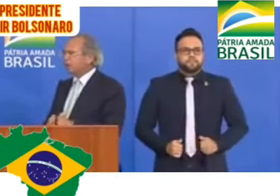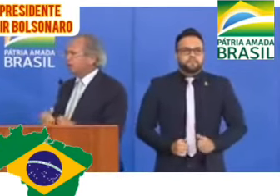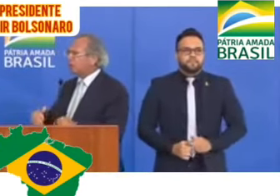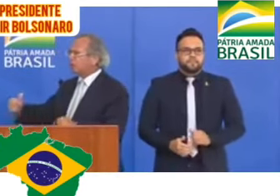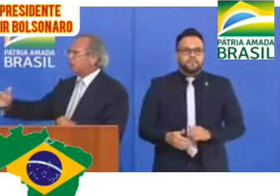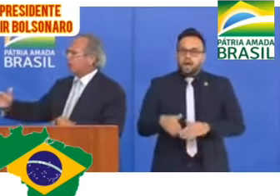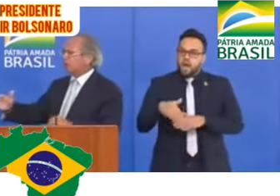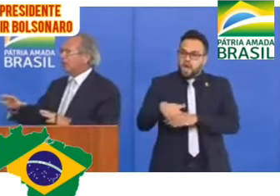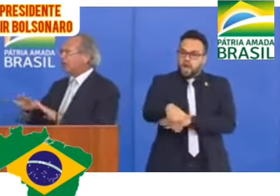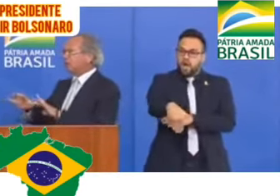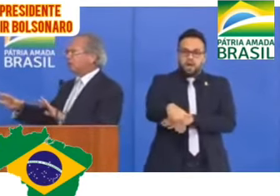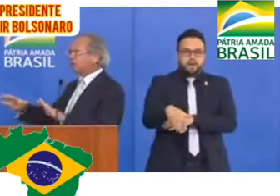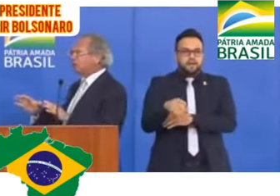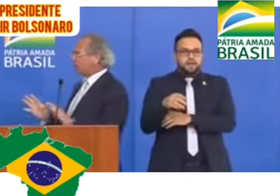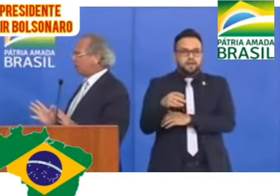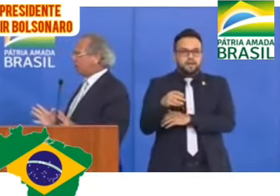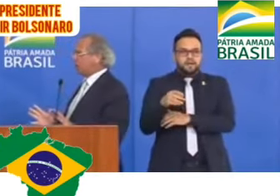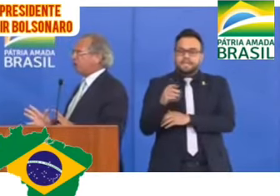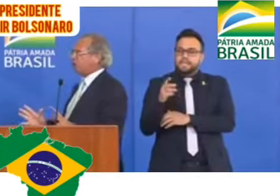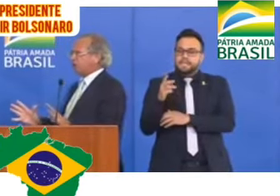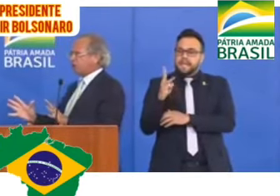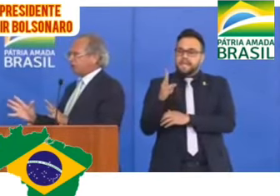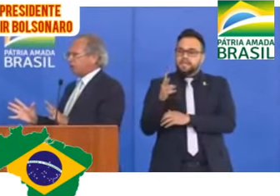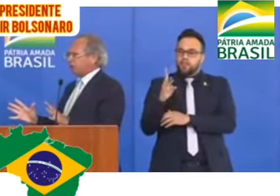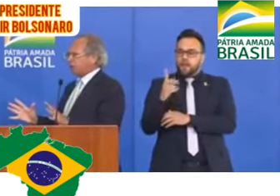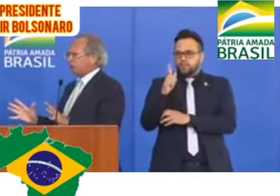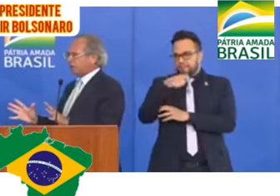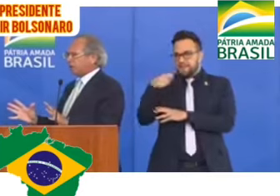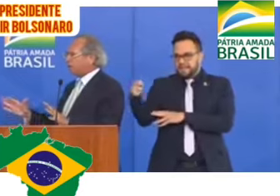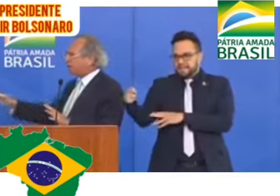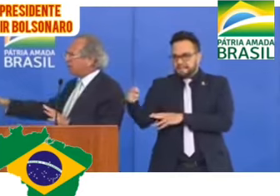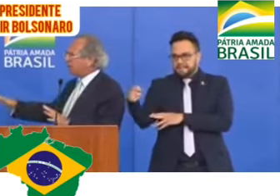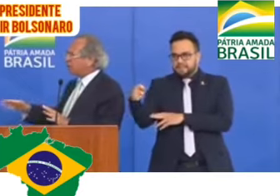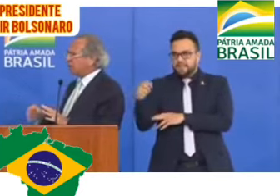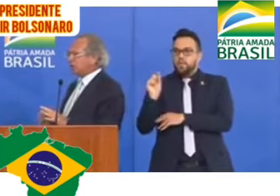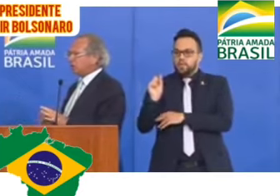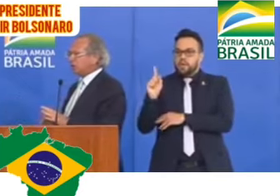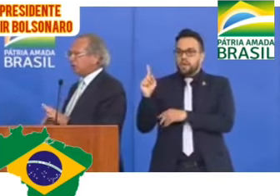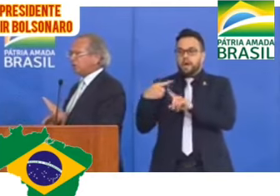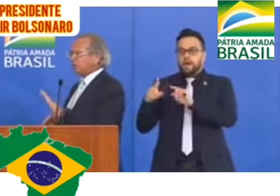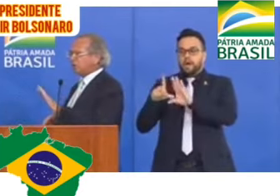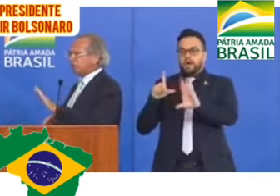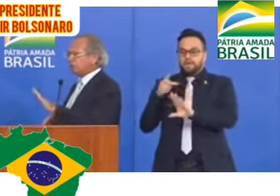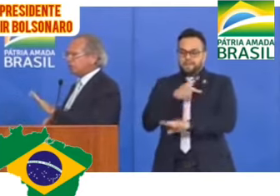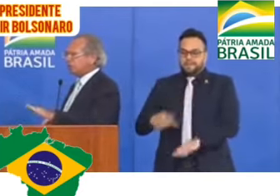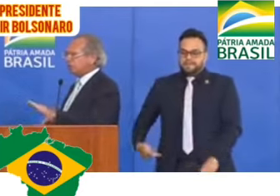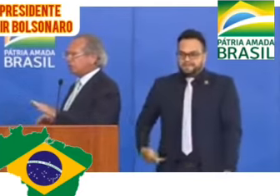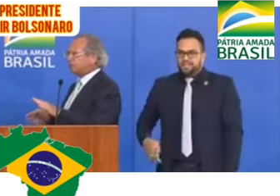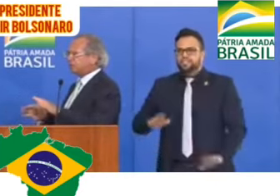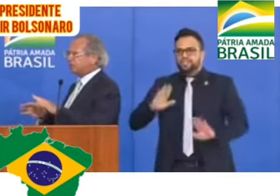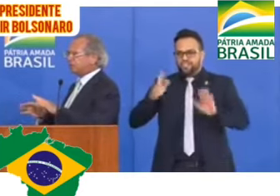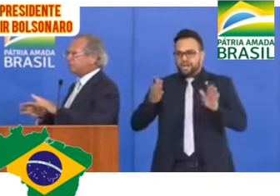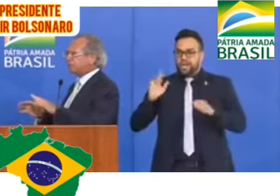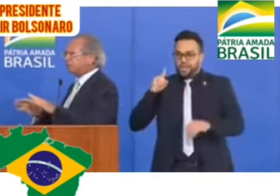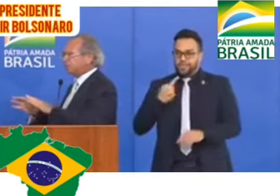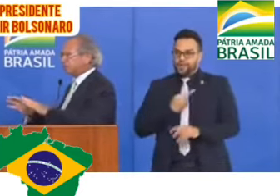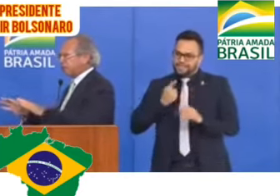próximos 3, 4 meses, e essa é a nossa visão para esse final de ano. Como o presidente tinha dito, nós salvamos